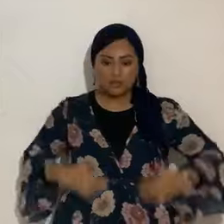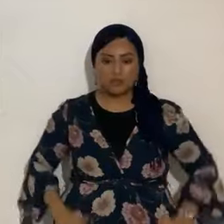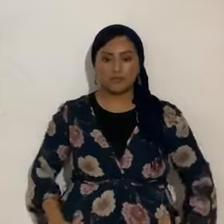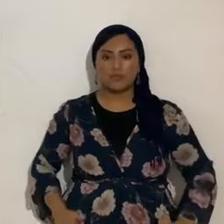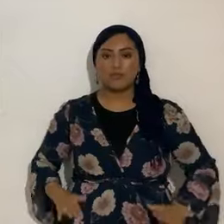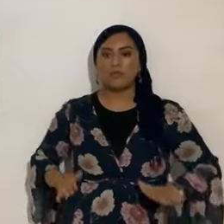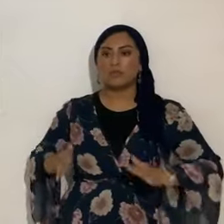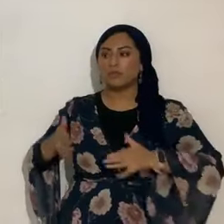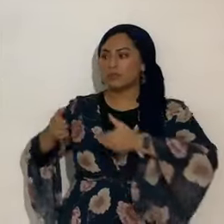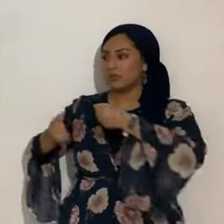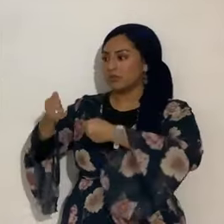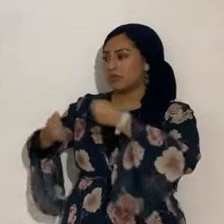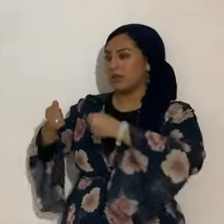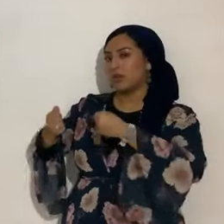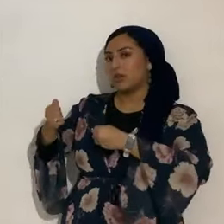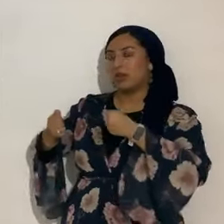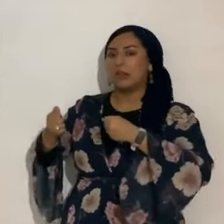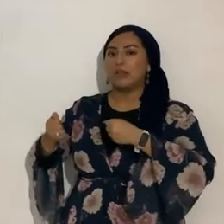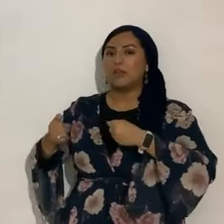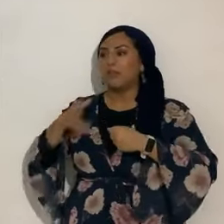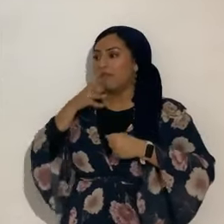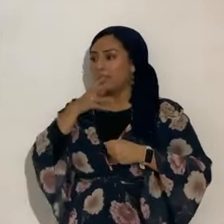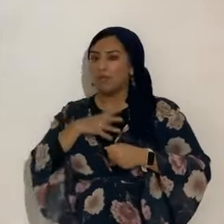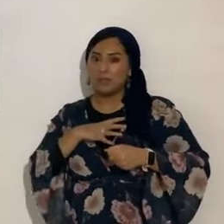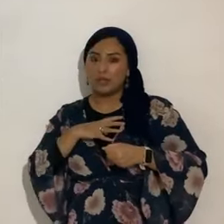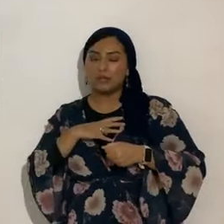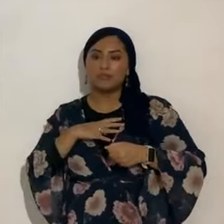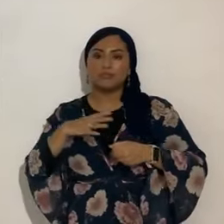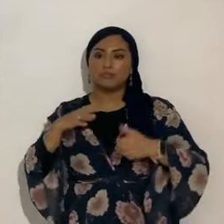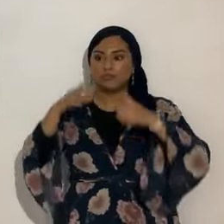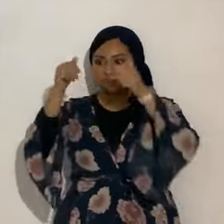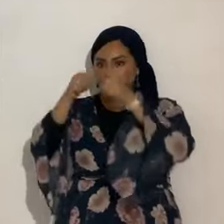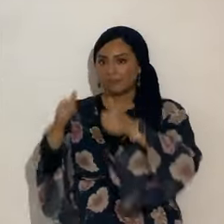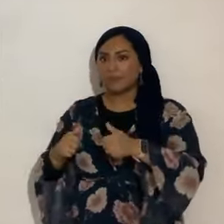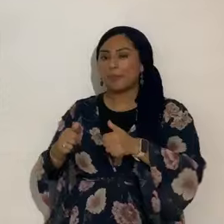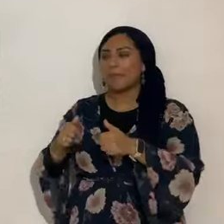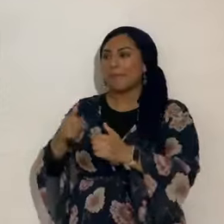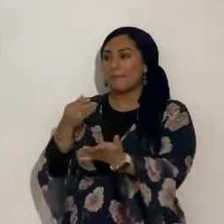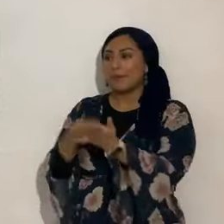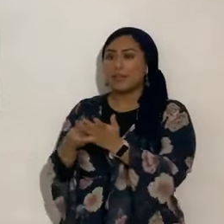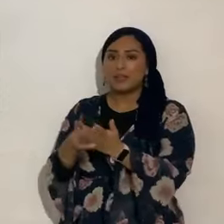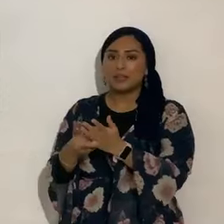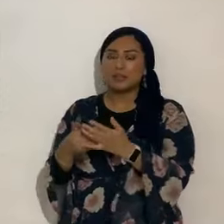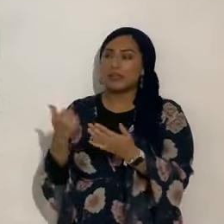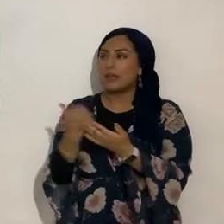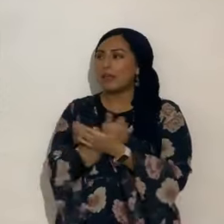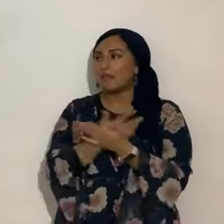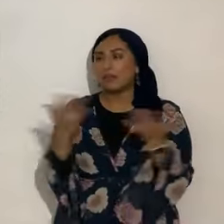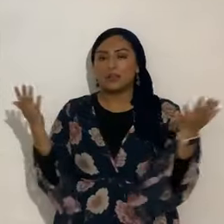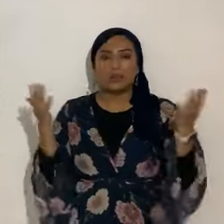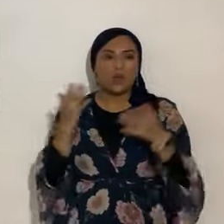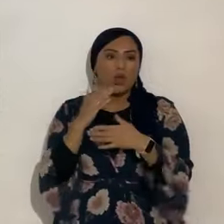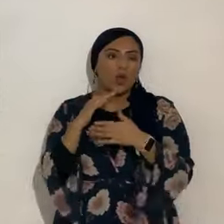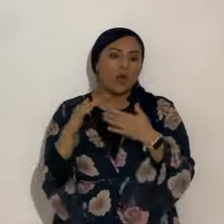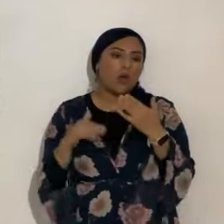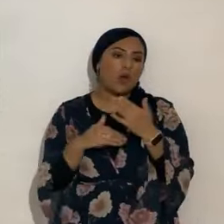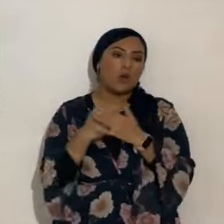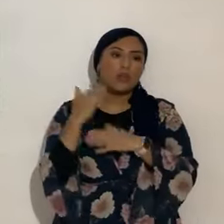coche, su mujer. Idolatraban su dinero. Todo el tiempo